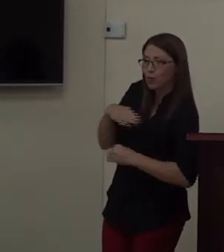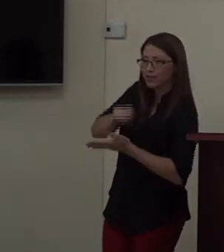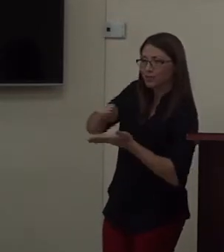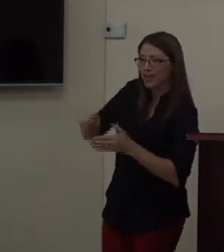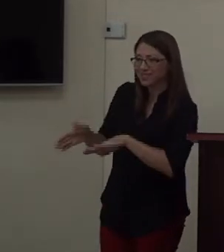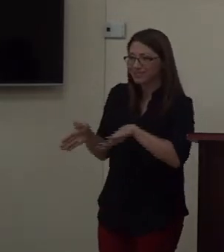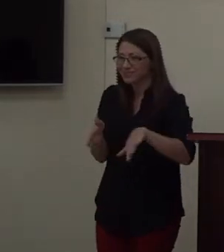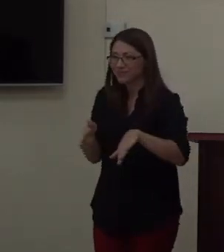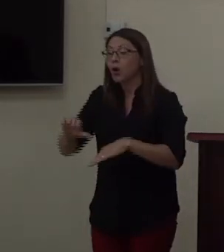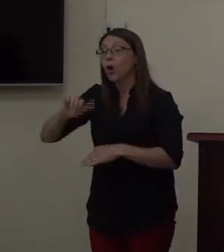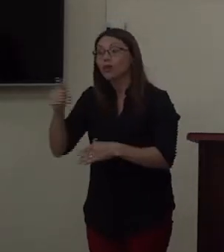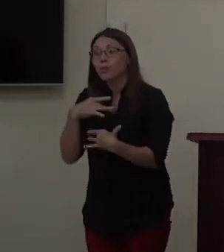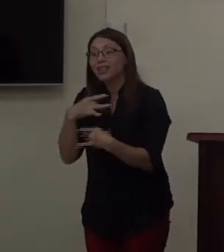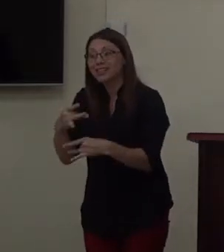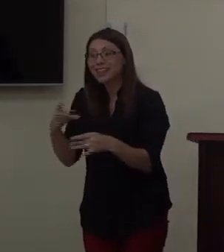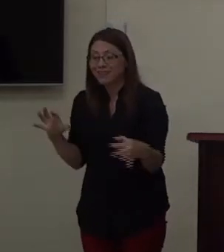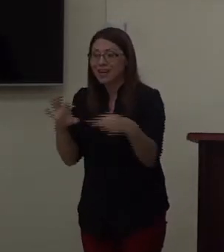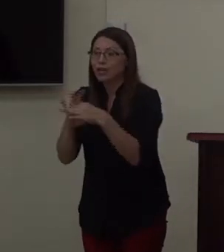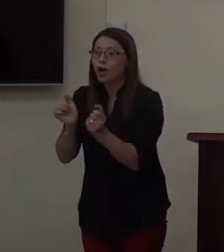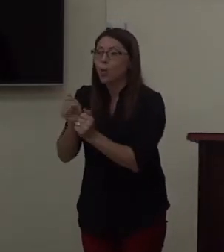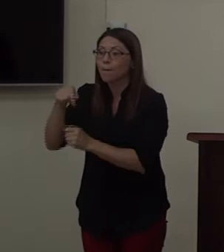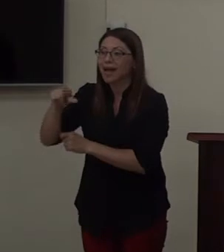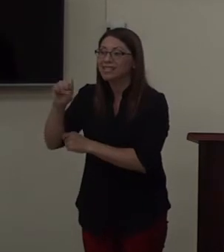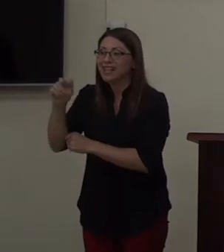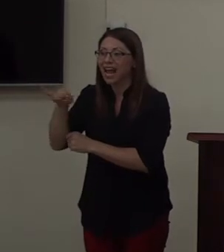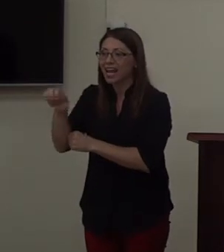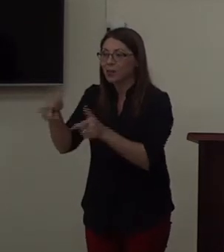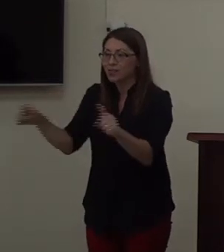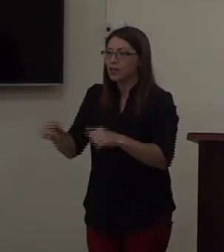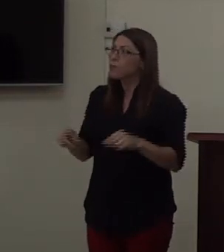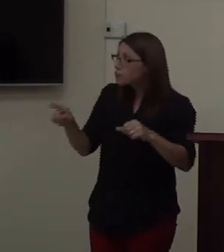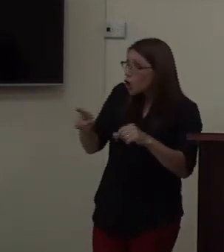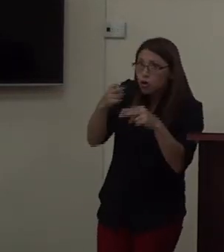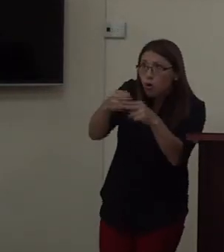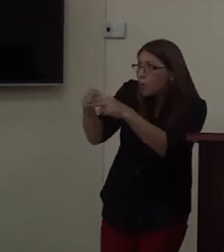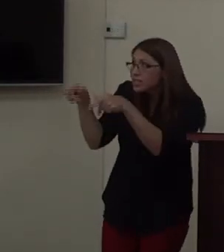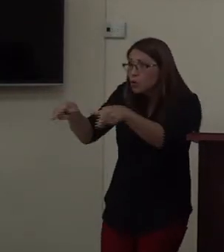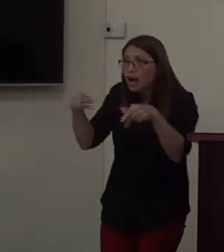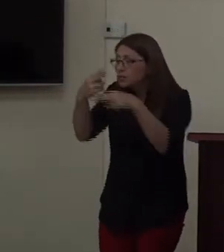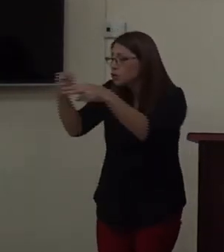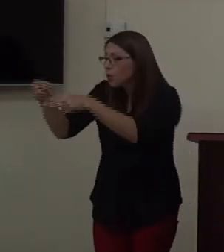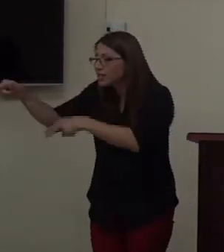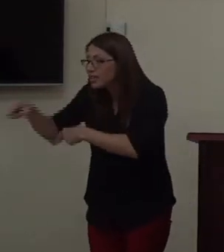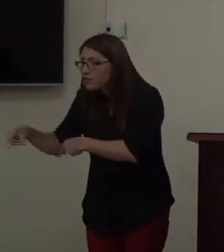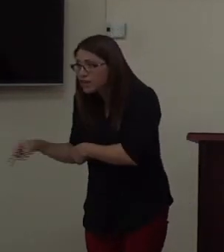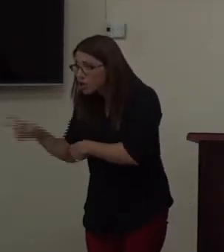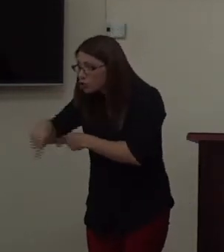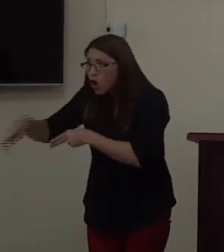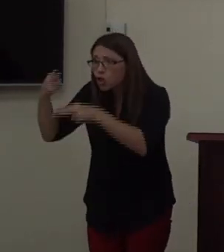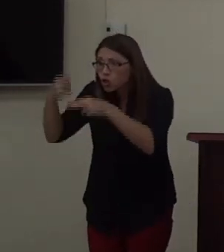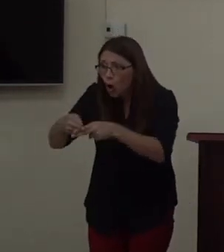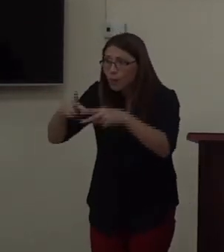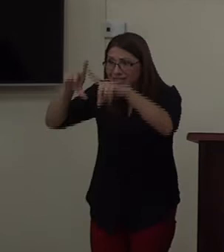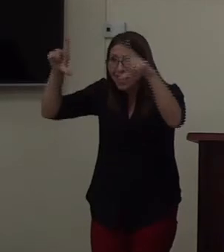muy interesante que tiene que ver con paisaje lingüístico. Si los letreros de nombres de lugares calles y de ríos de la región de Guatuso deberían estar en